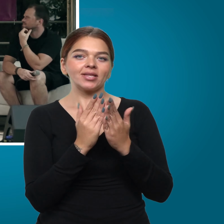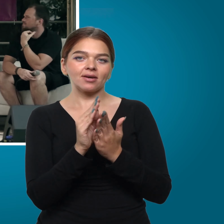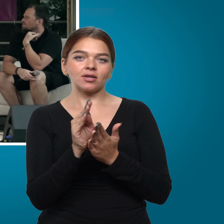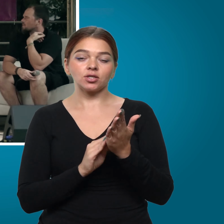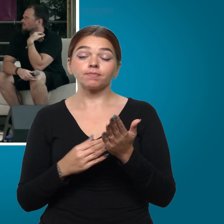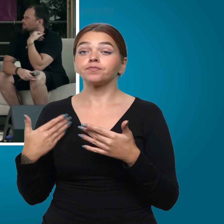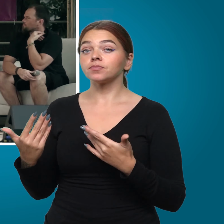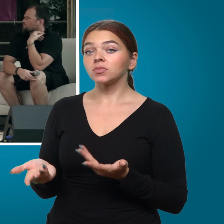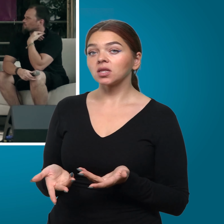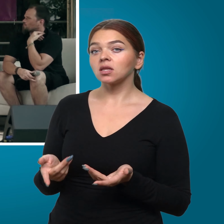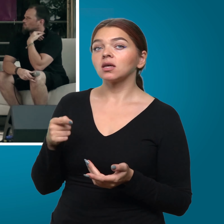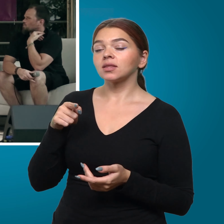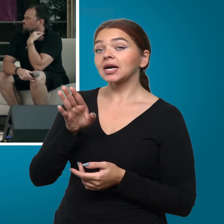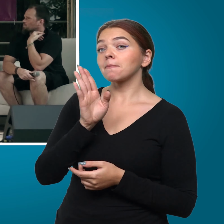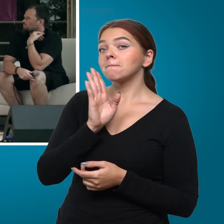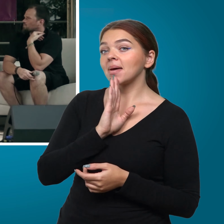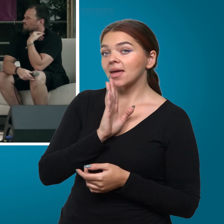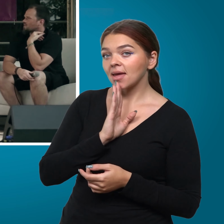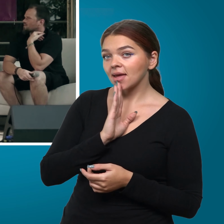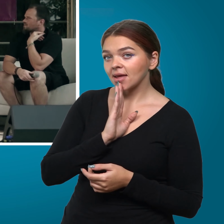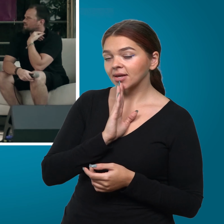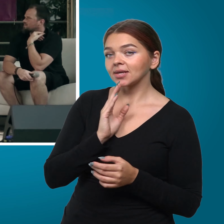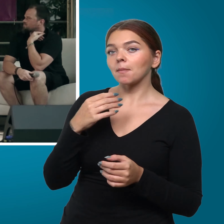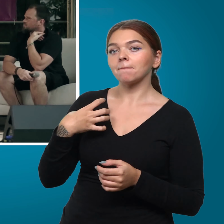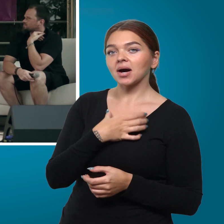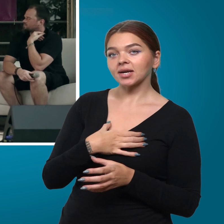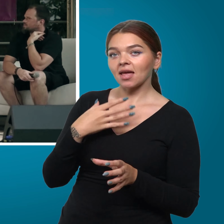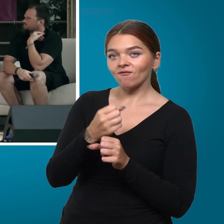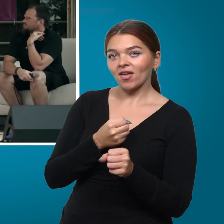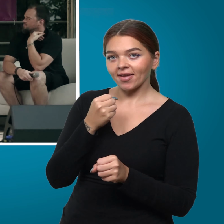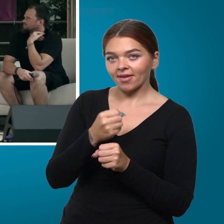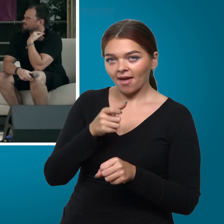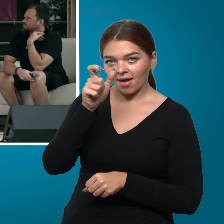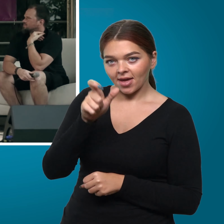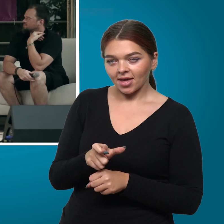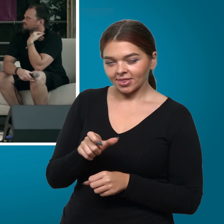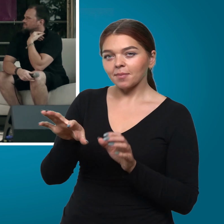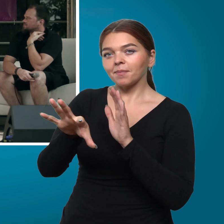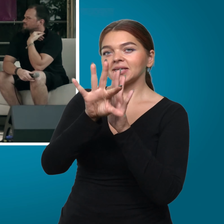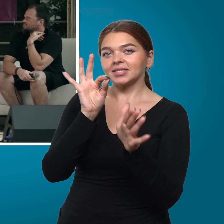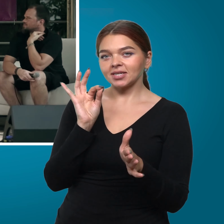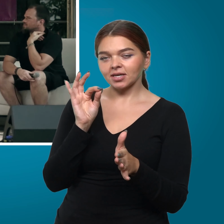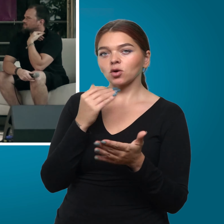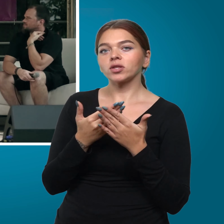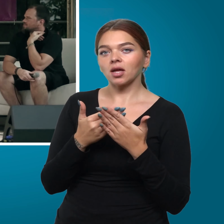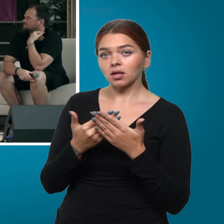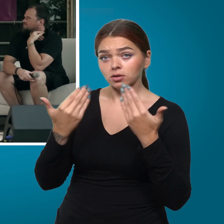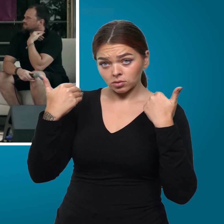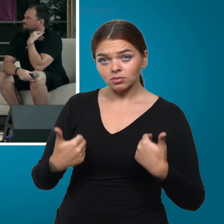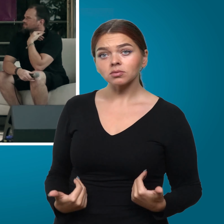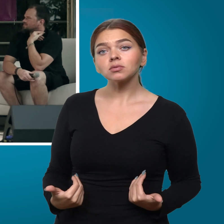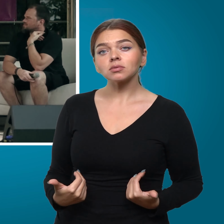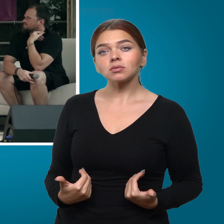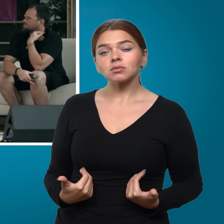veikėja, čia sąmoningai pasirinktas toks sprendimas, kaip lengviau tapatintis ar kažkaip. Kaip iš jūsų atrodytų